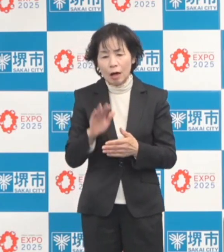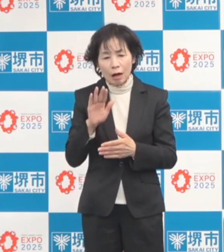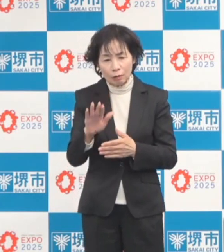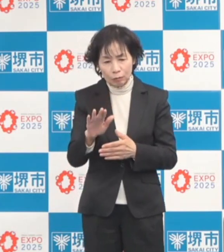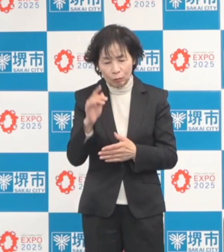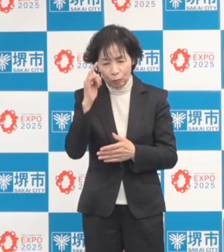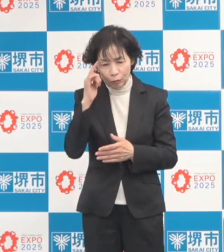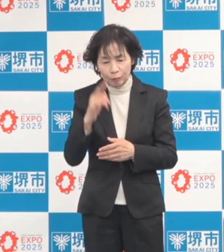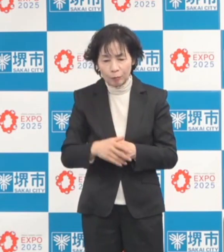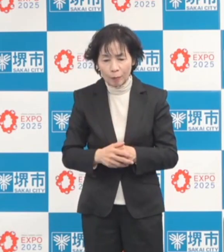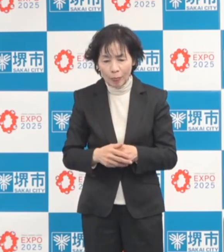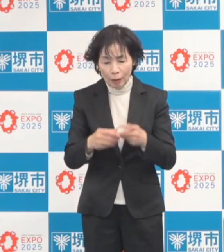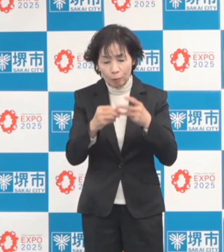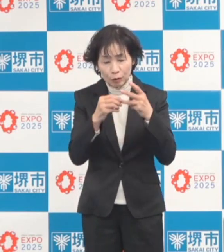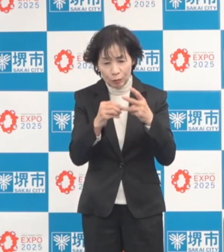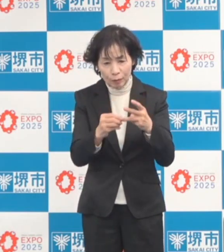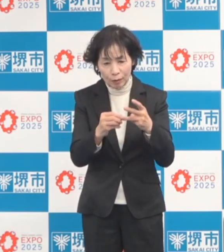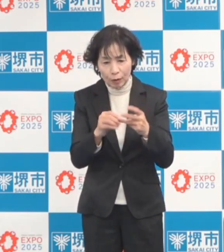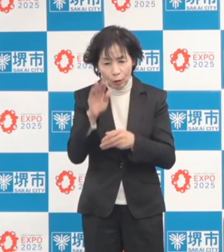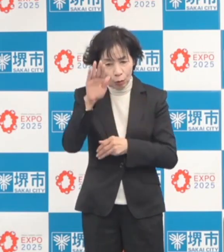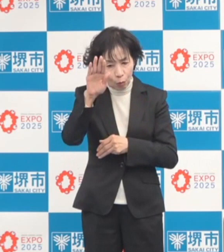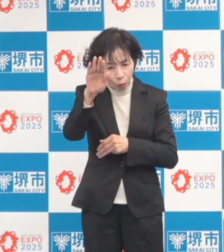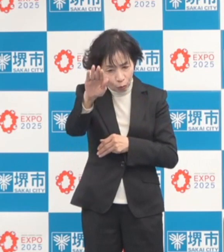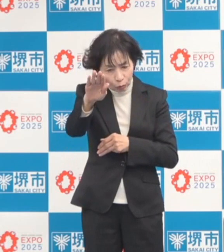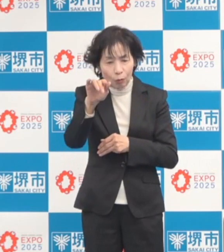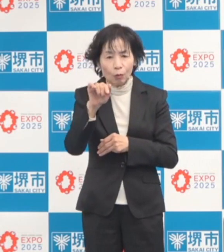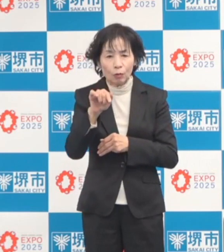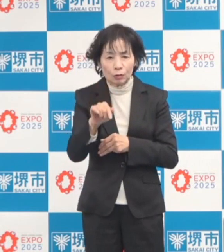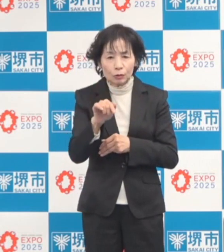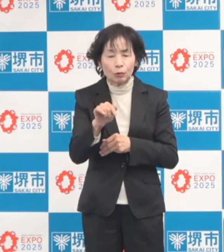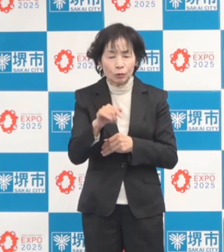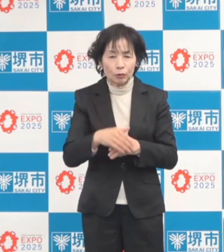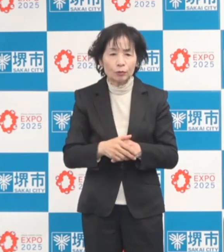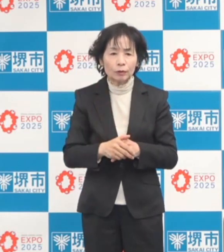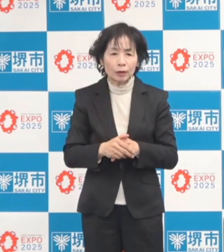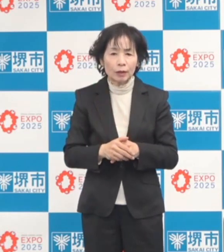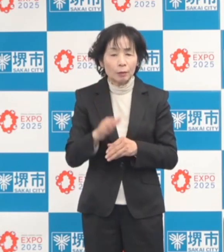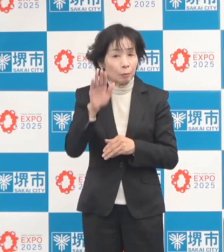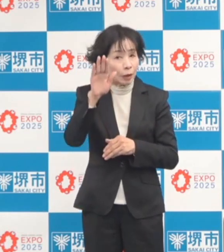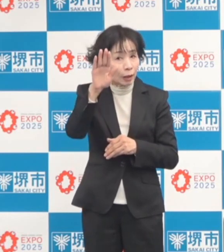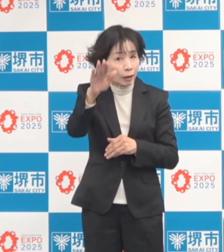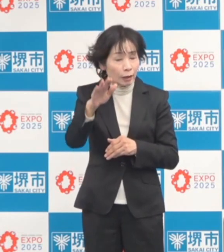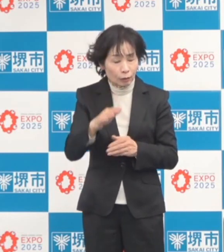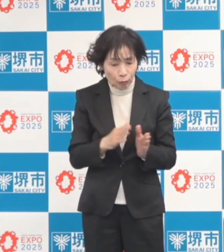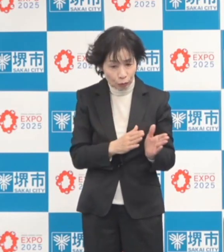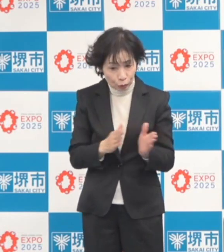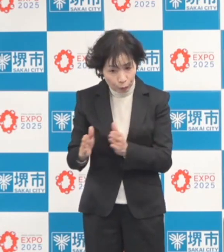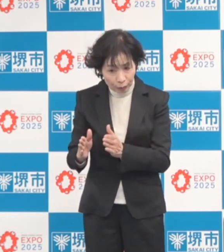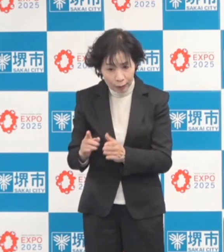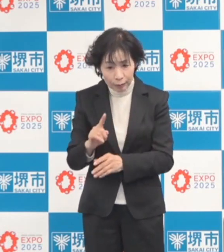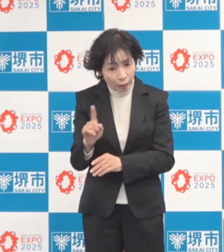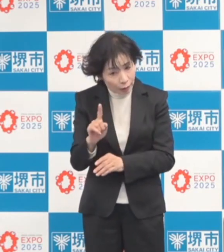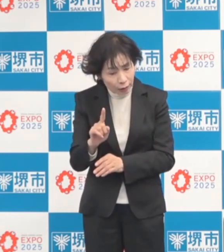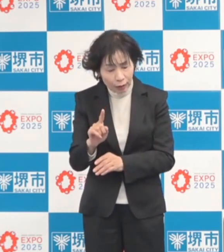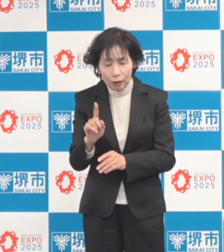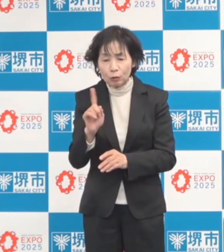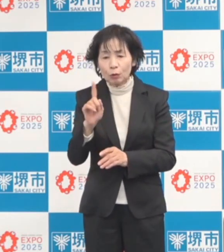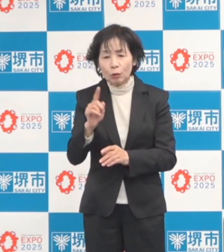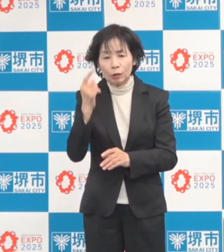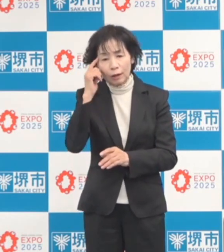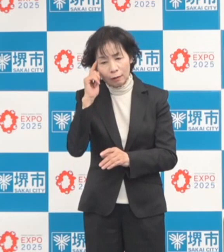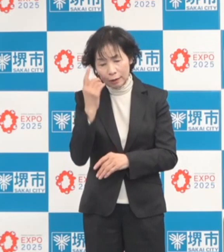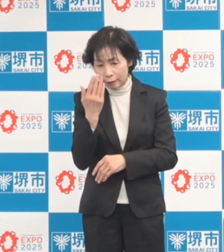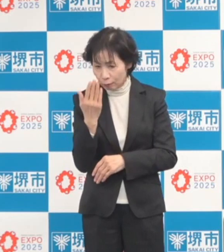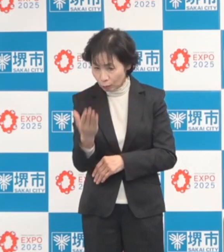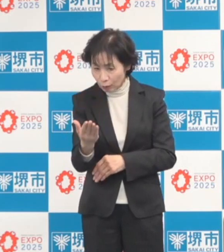ですが、3点目としては今後のそういう未来への備えとしてどのようにお考えなのかっていう、この